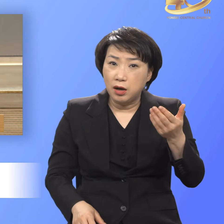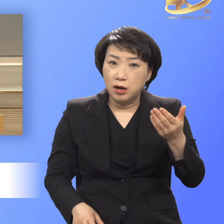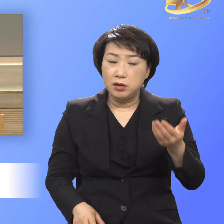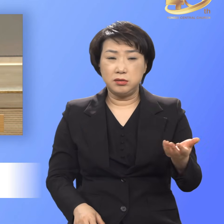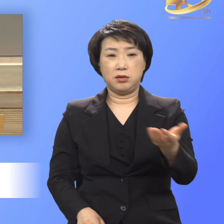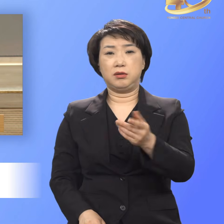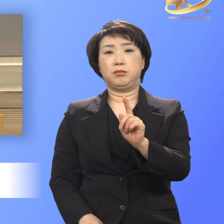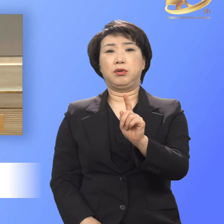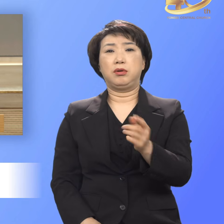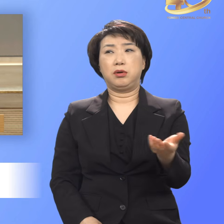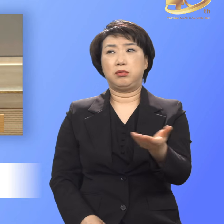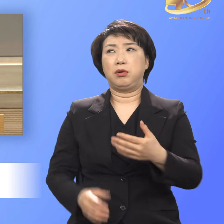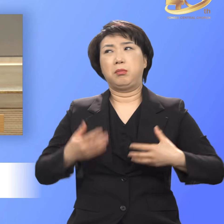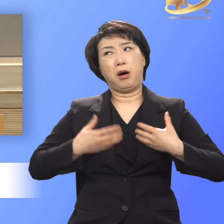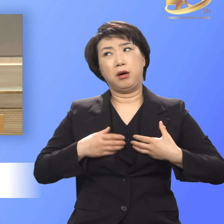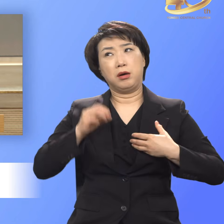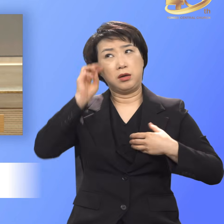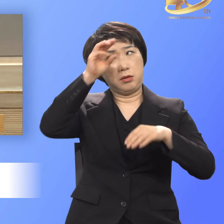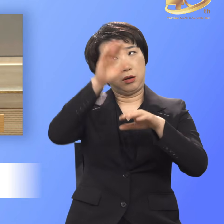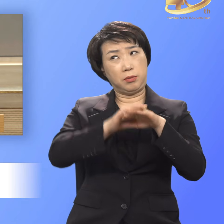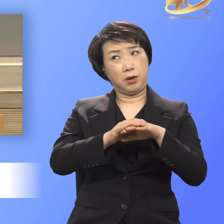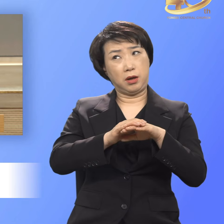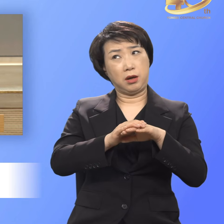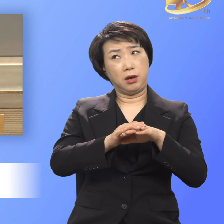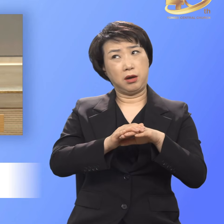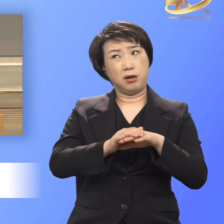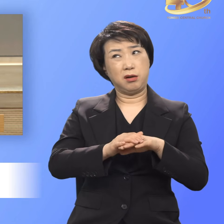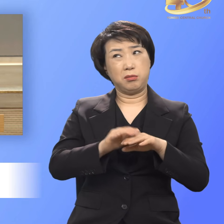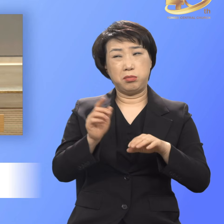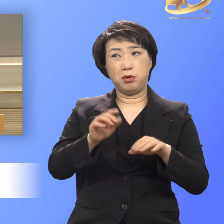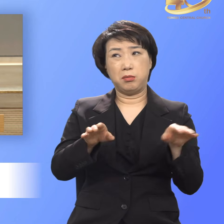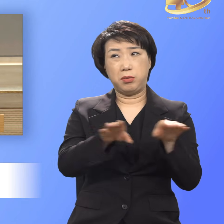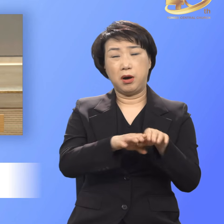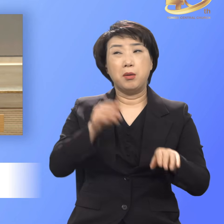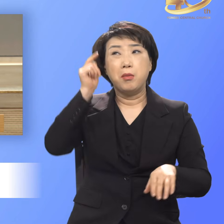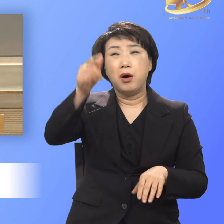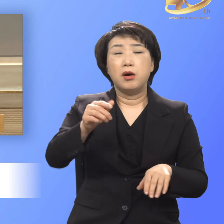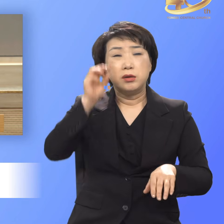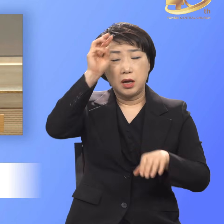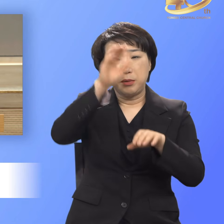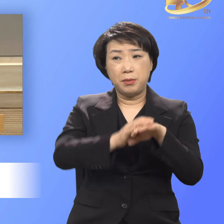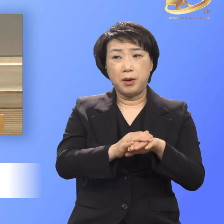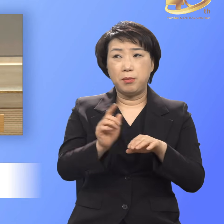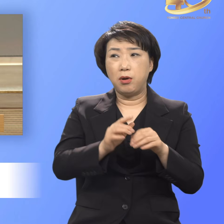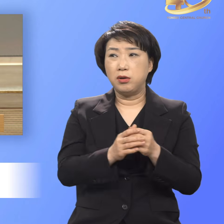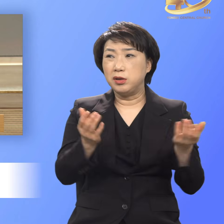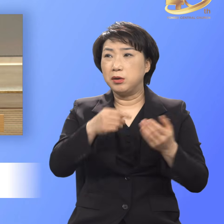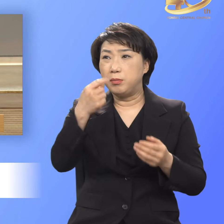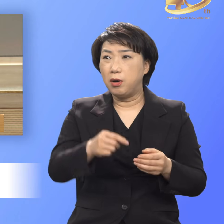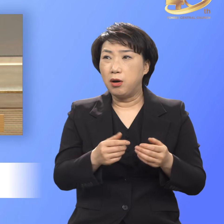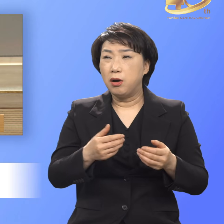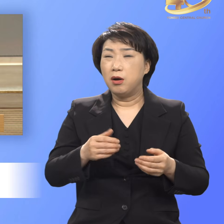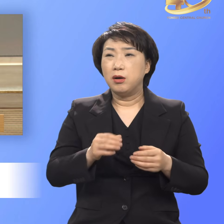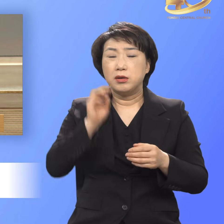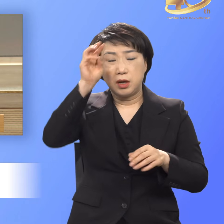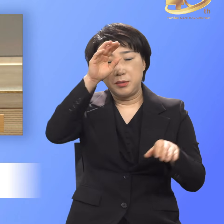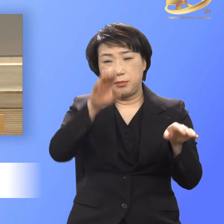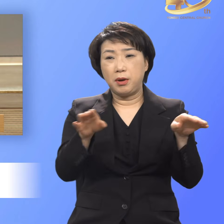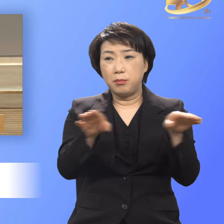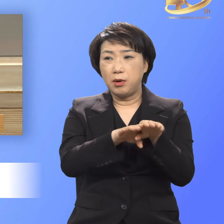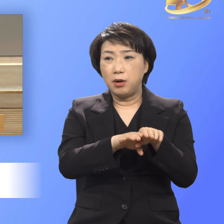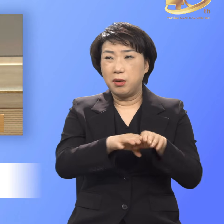그러니까 뭐 바빠서 3일 예배는, 멀어서 3일 예배는, 못해서 3일 예배는, 배고파서 3일